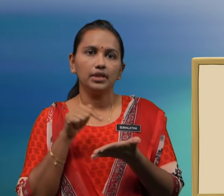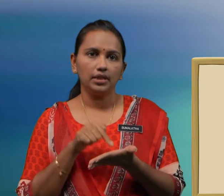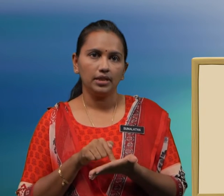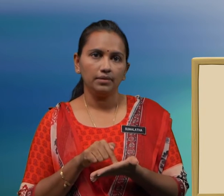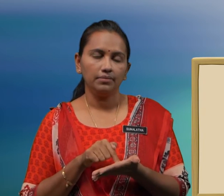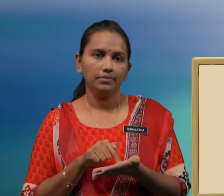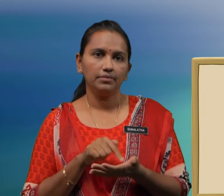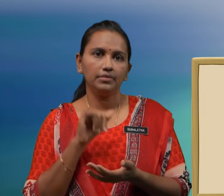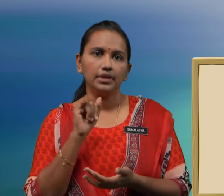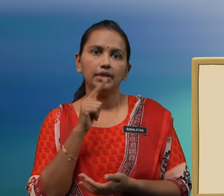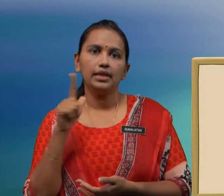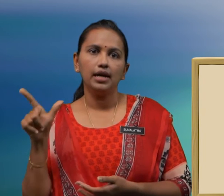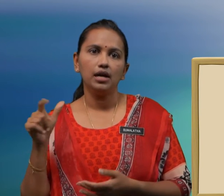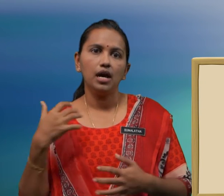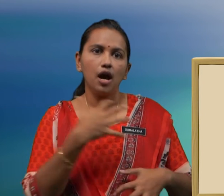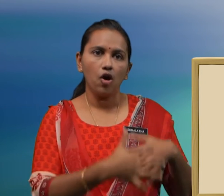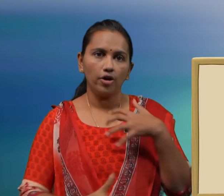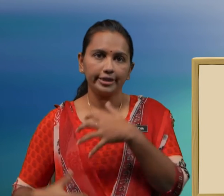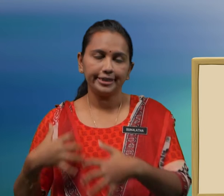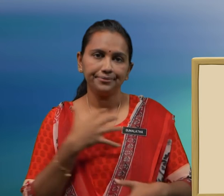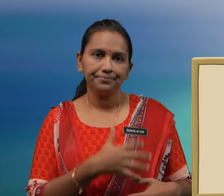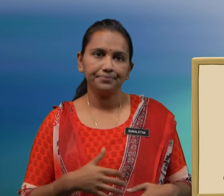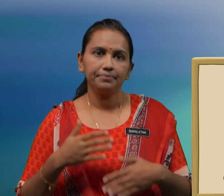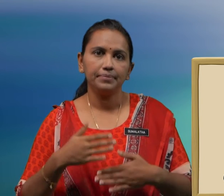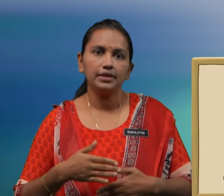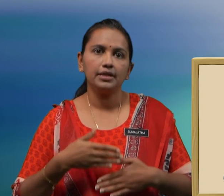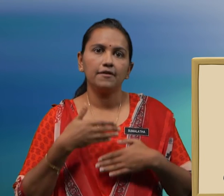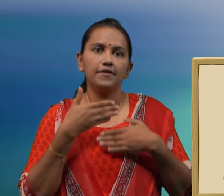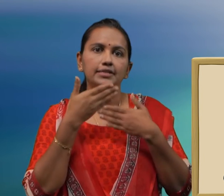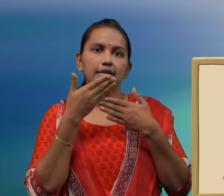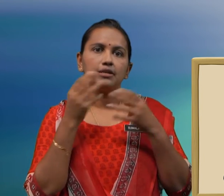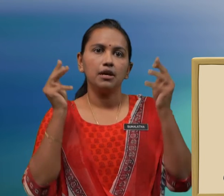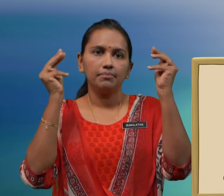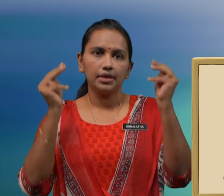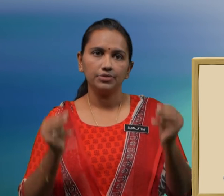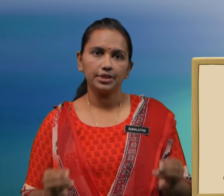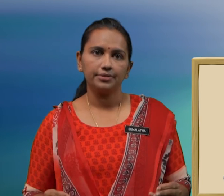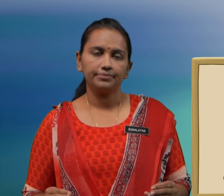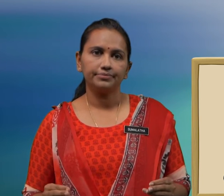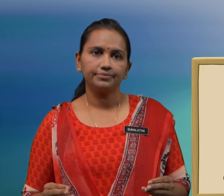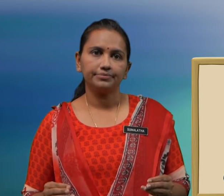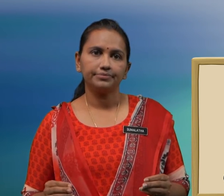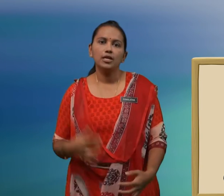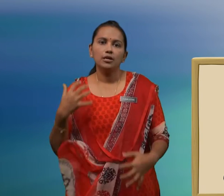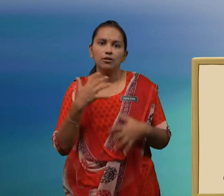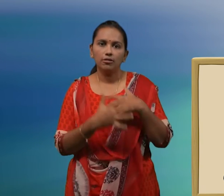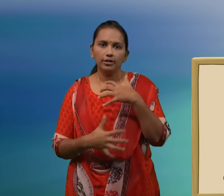Ini ialah organ pernafasan manusia.